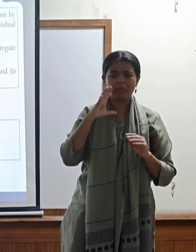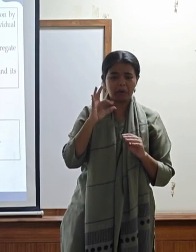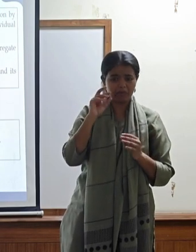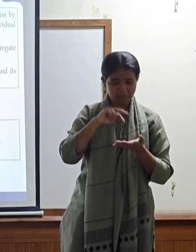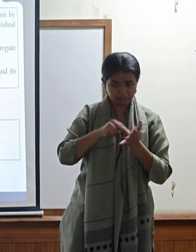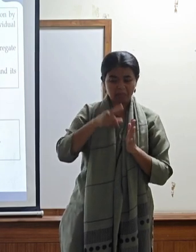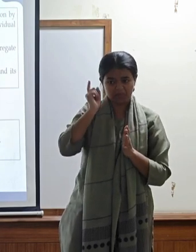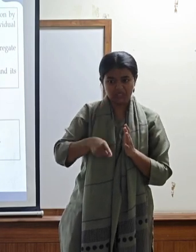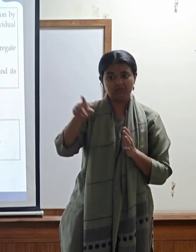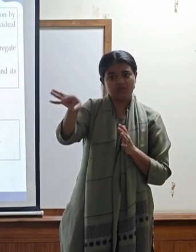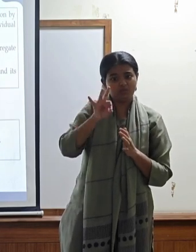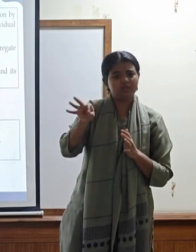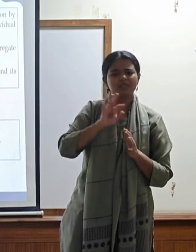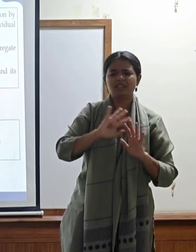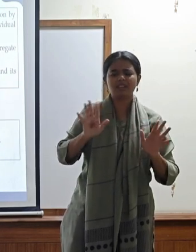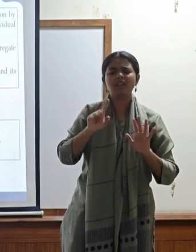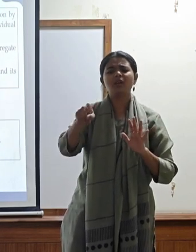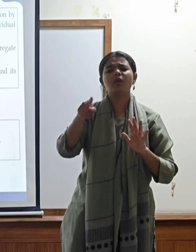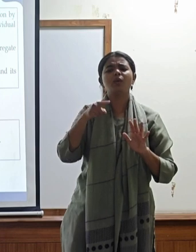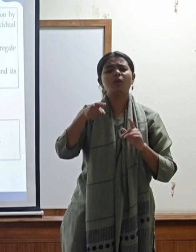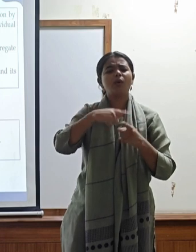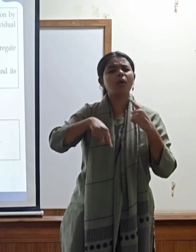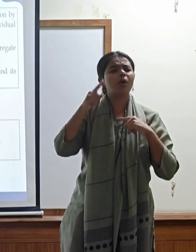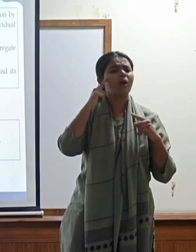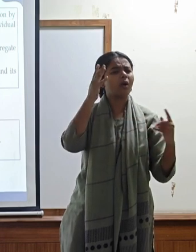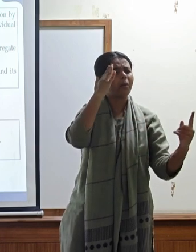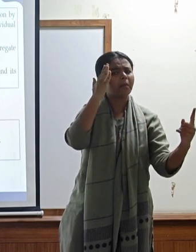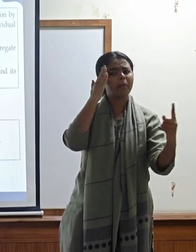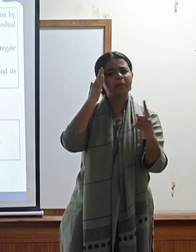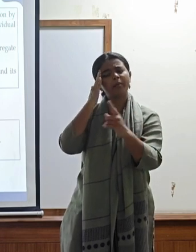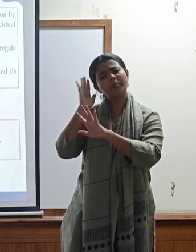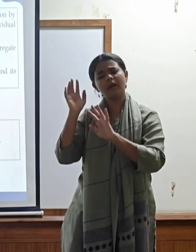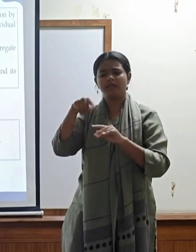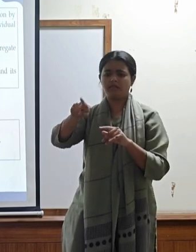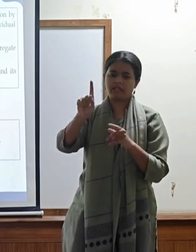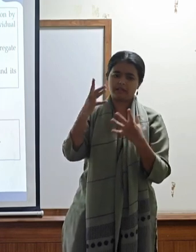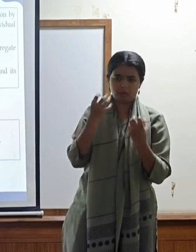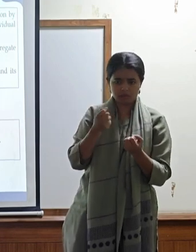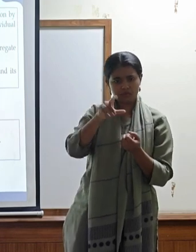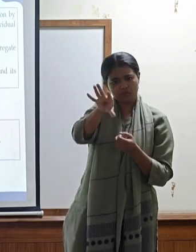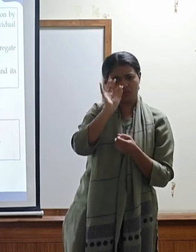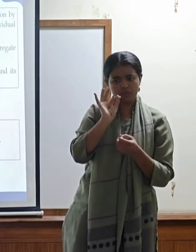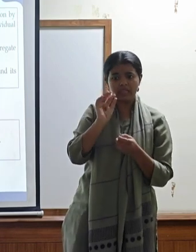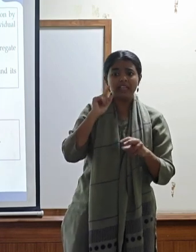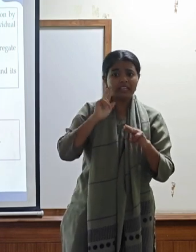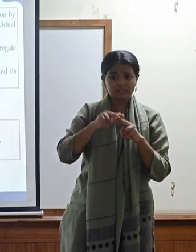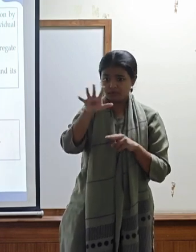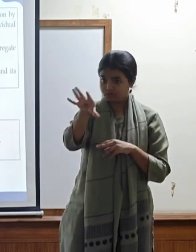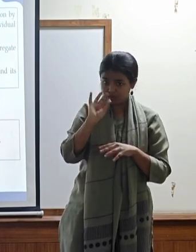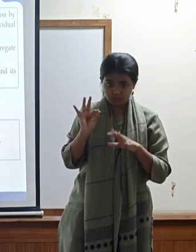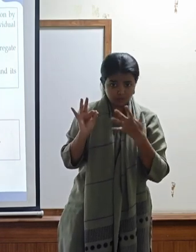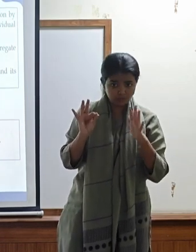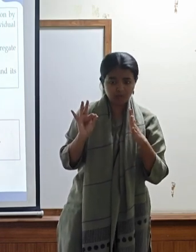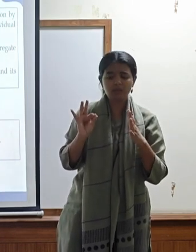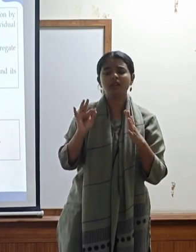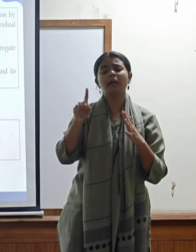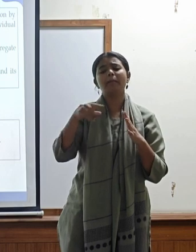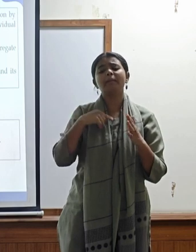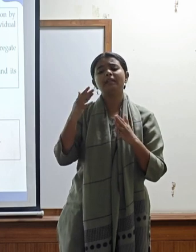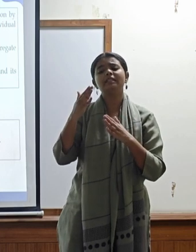If you are pretty aware about all the information, आप choose कर सकते हैं। अगर आप नहीं करते हैं तो आपका safest investment default